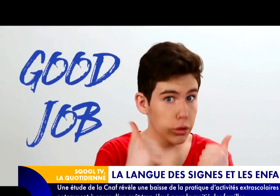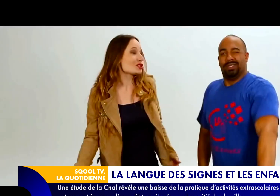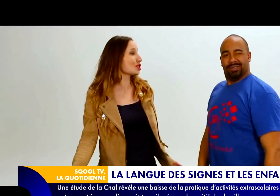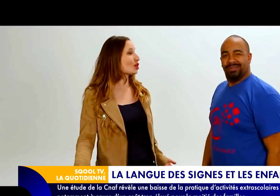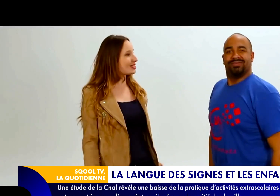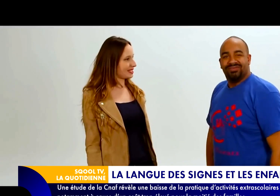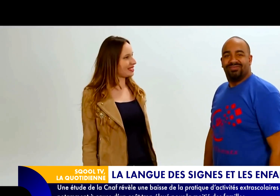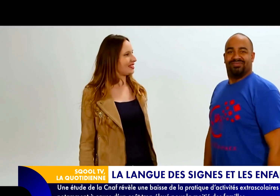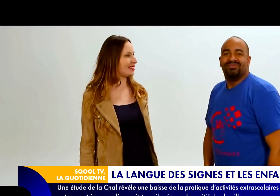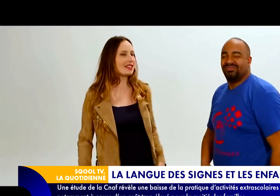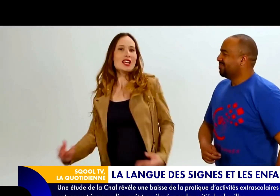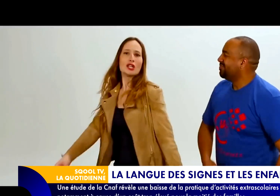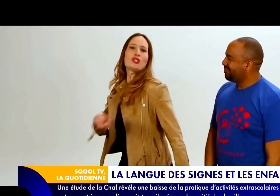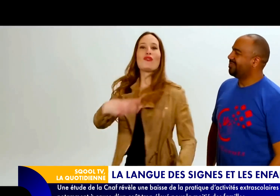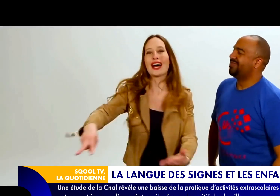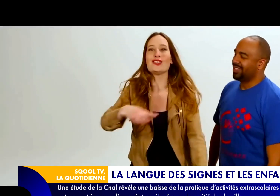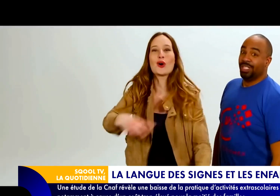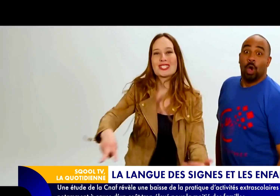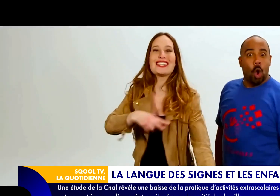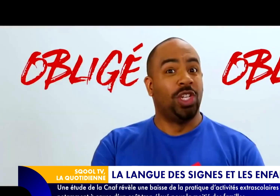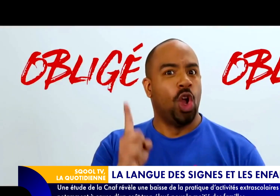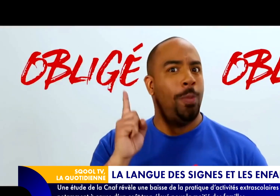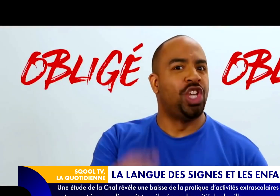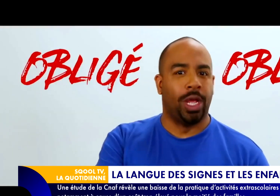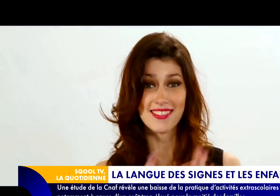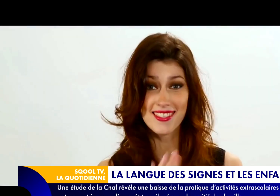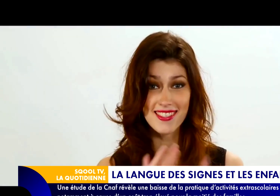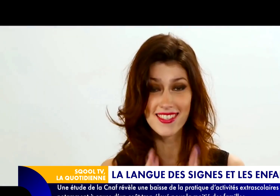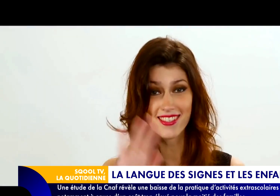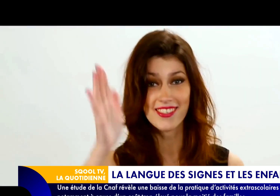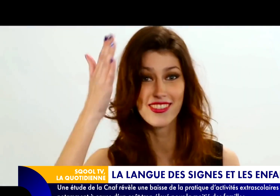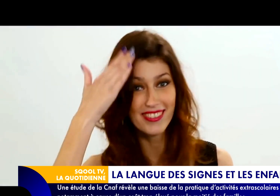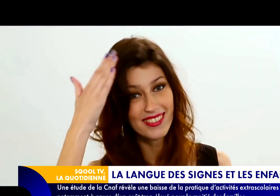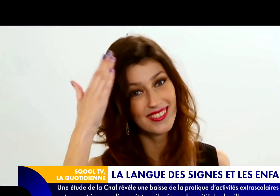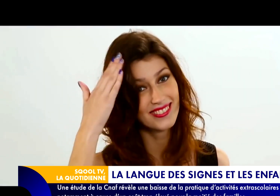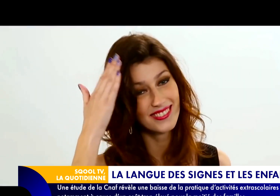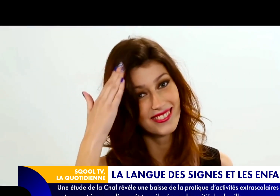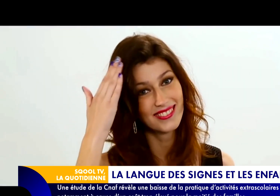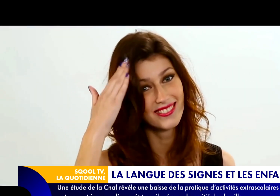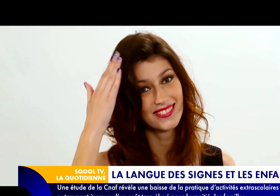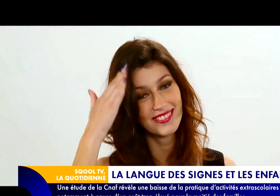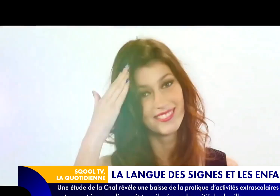Sur ce chantier, tu vas danser. Obligé, obligé. Cette expression.